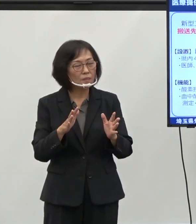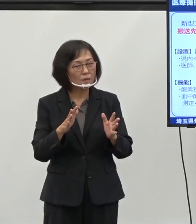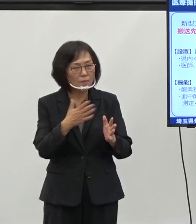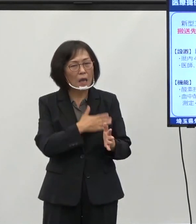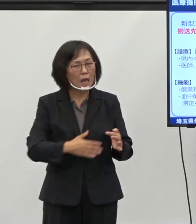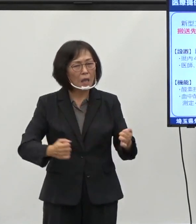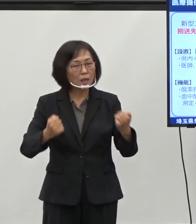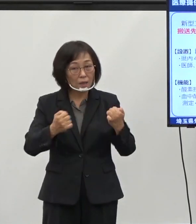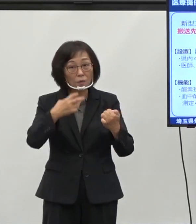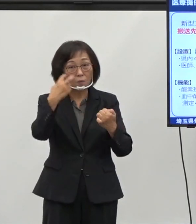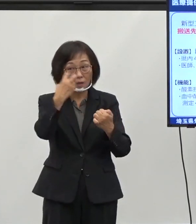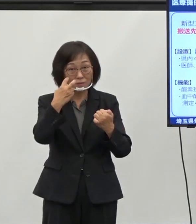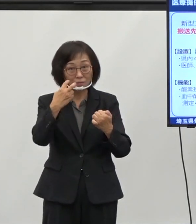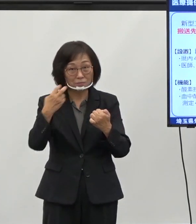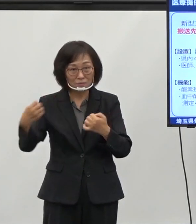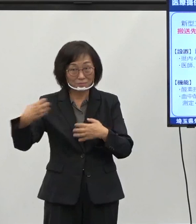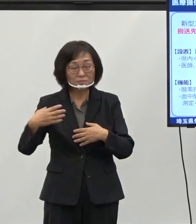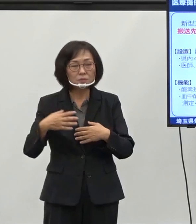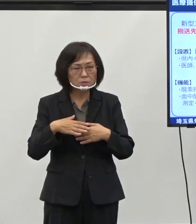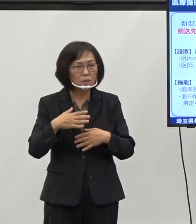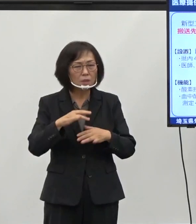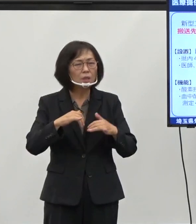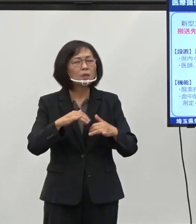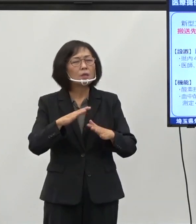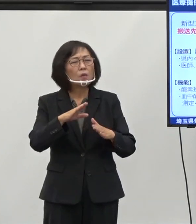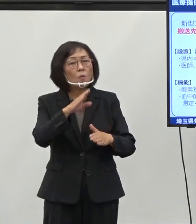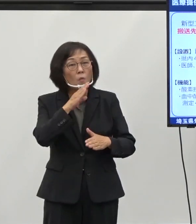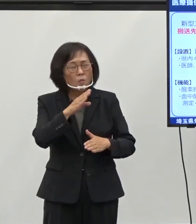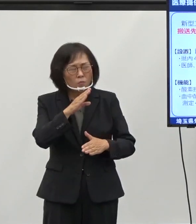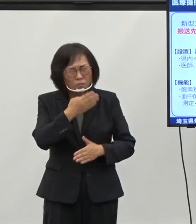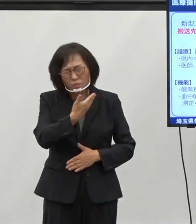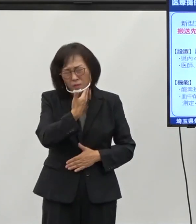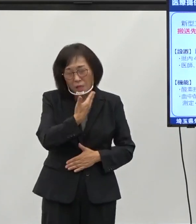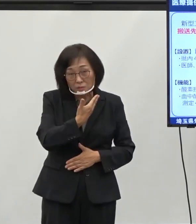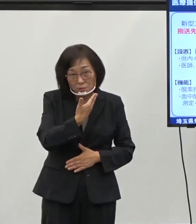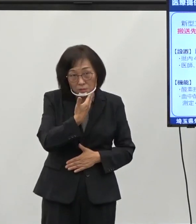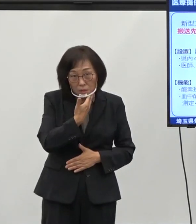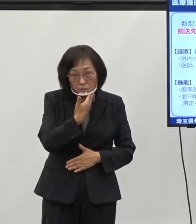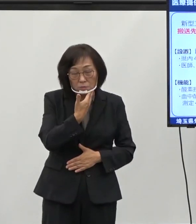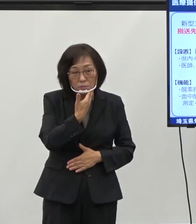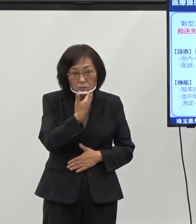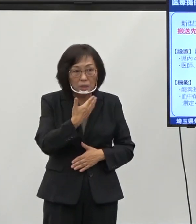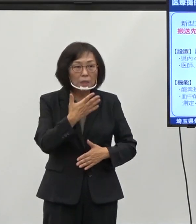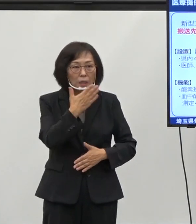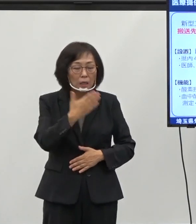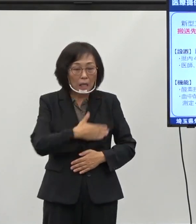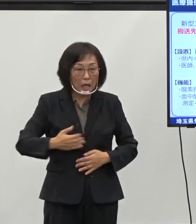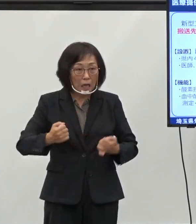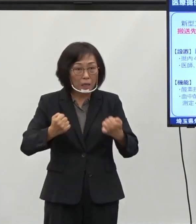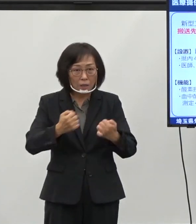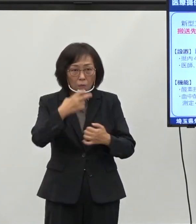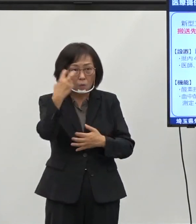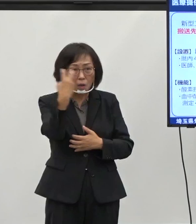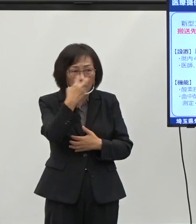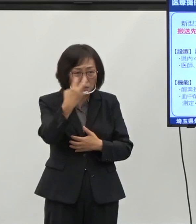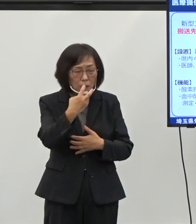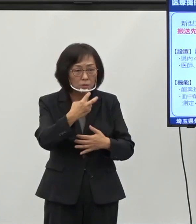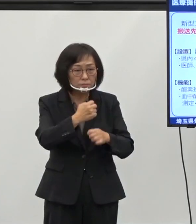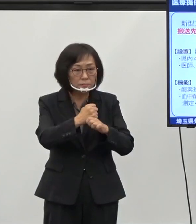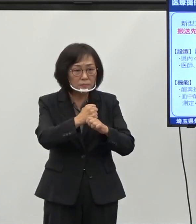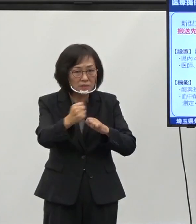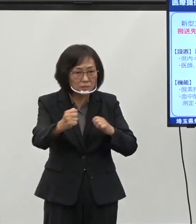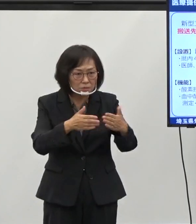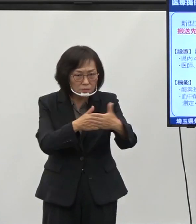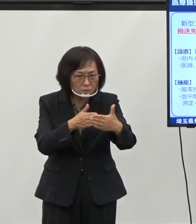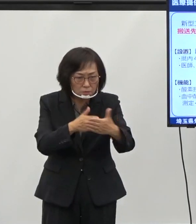康観察とおっしゃいましたけれども、その広い意味じゃなくて本当の一番大切なところに影響が及んでしまうと困るので、したがって